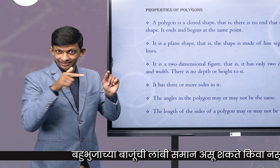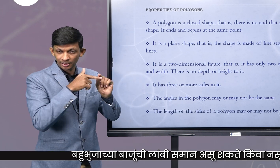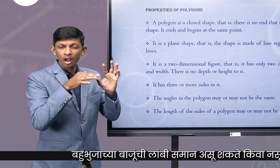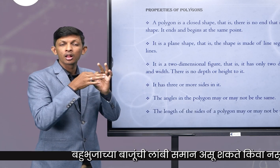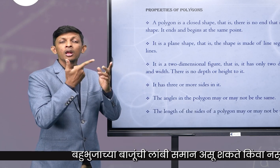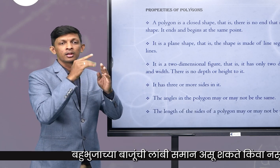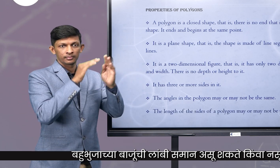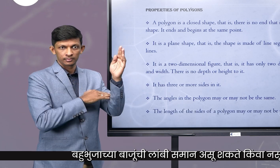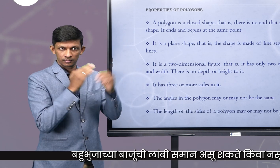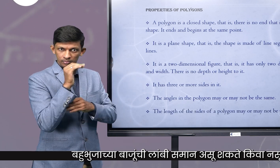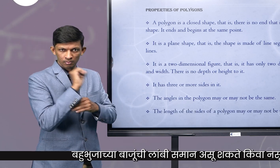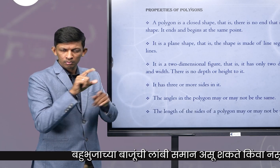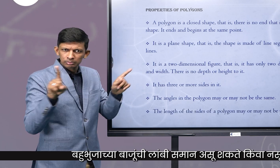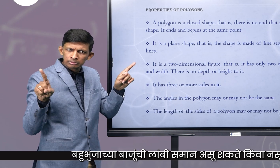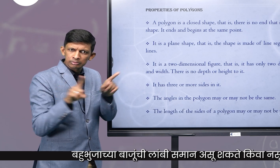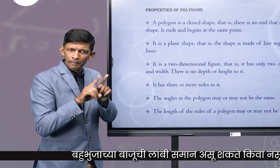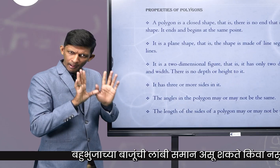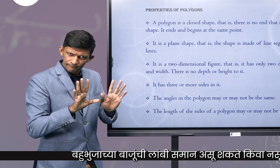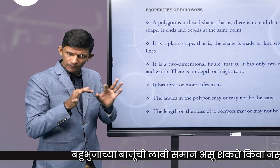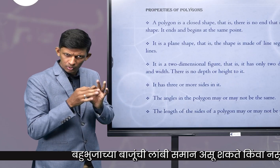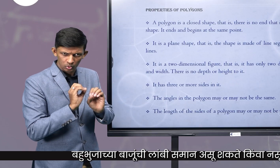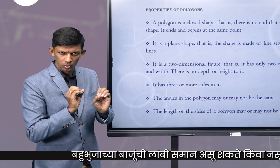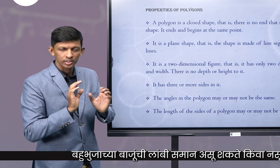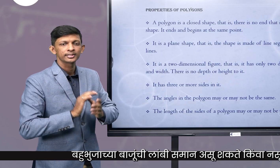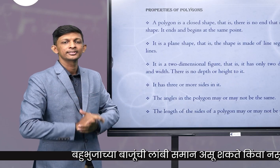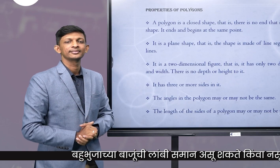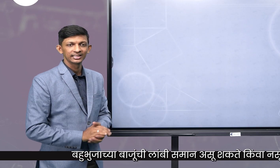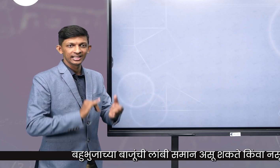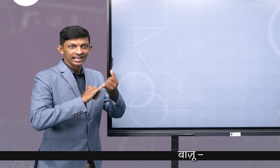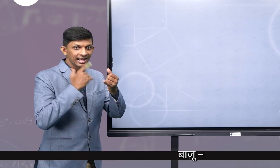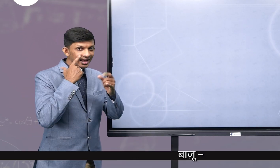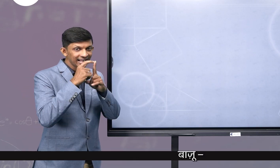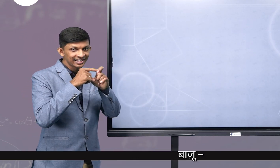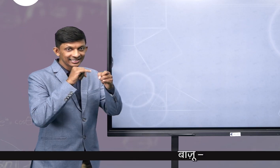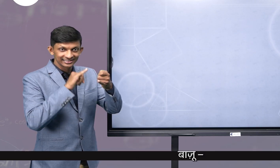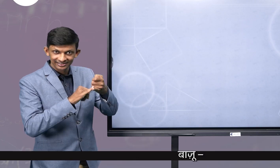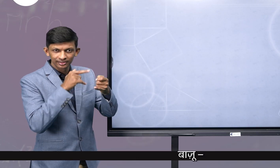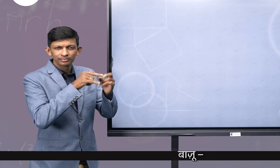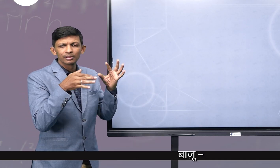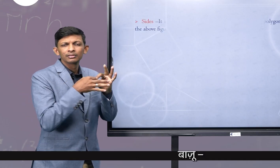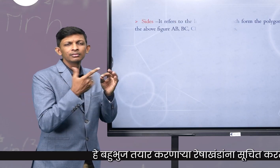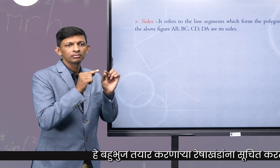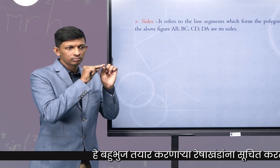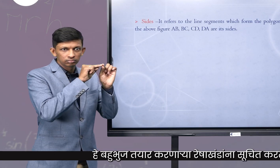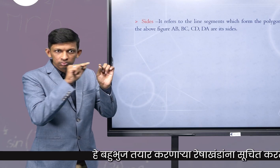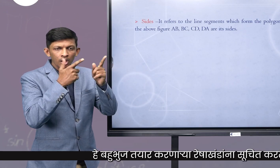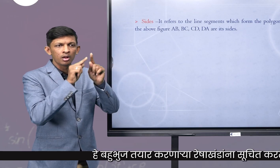बहुभुजाच्या बाजूंची लांबी समान असू शकते किंवा नसू शकते. बाजू हे बहुभुज तयार